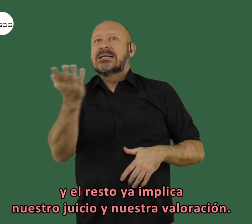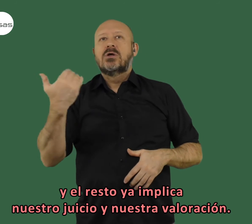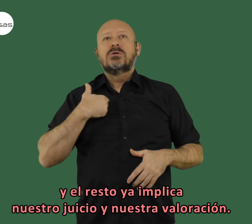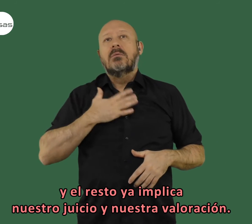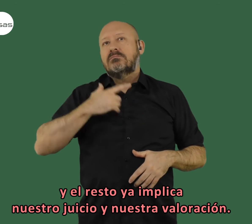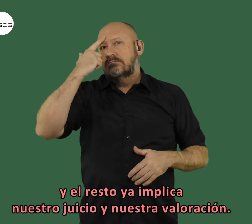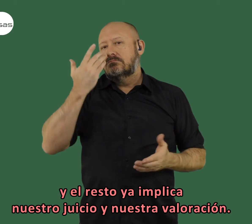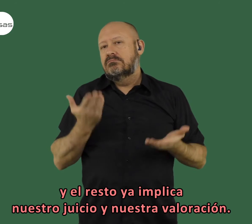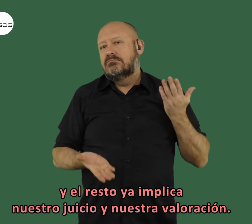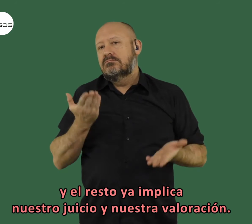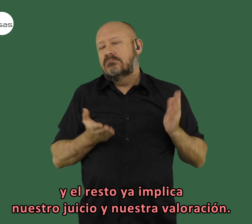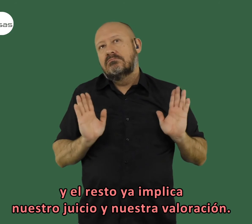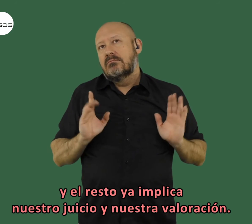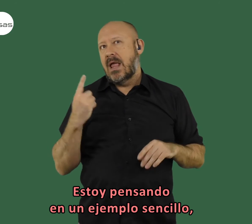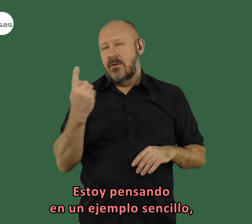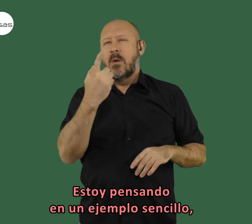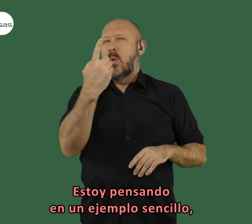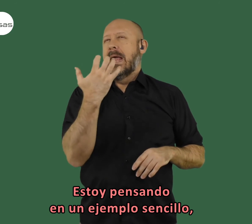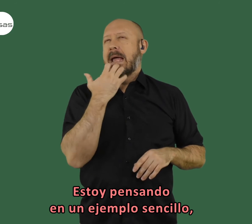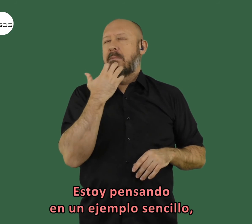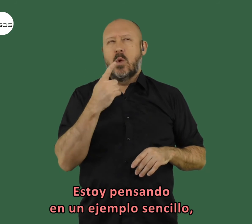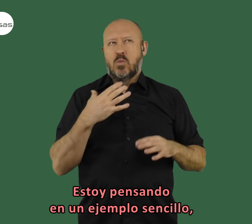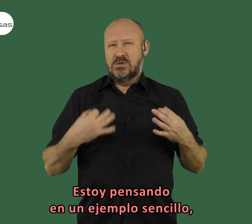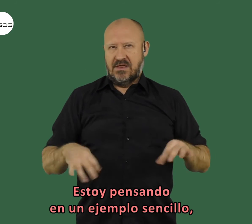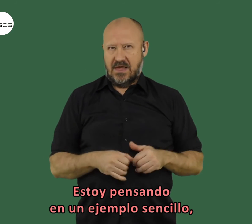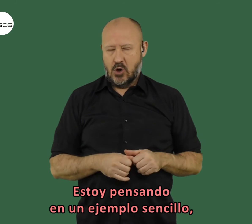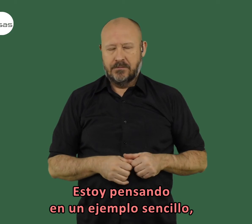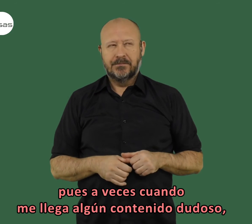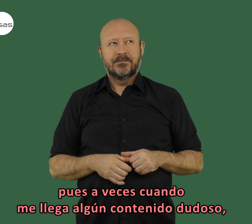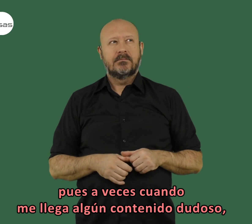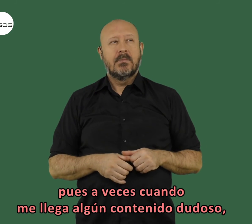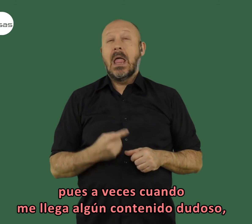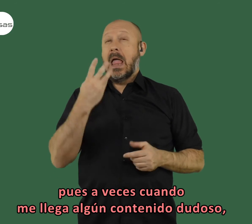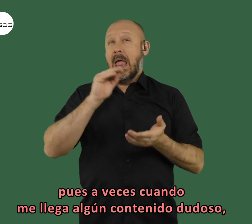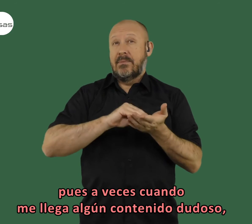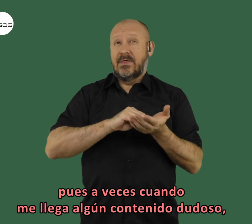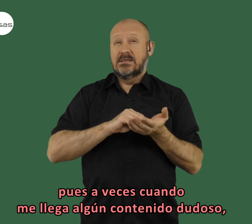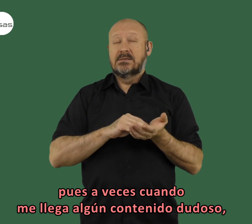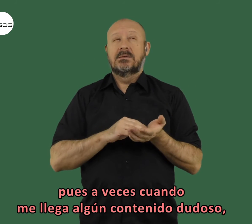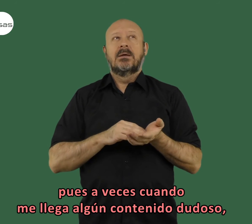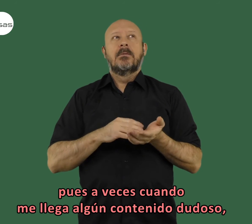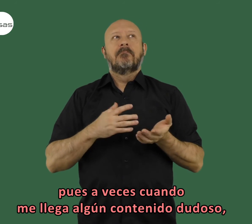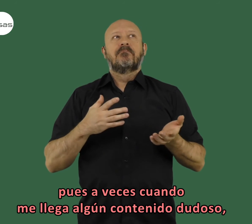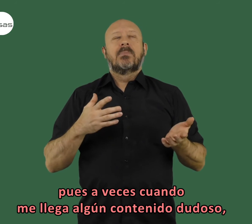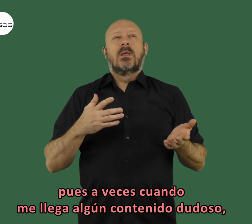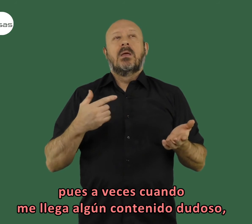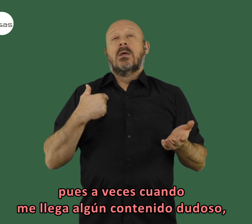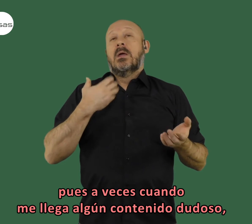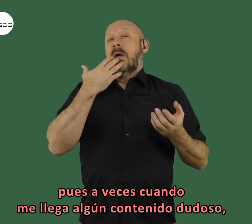y el resto ya implican nuestro juicio, nuestra valoración. Estoy pensando ahora en un ejemplo sencillo. Pues a veces